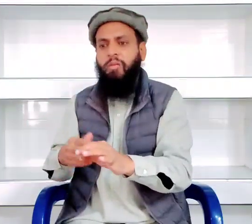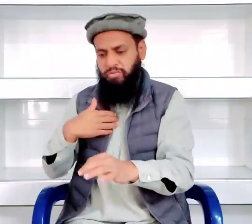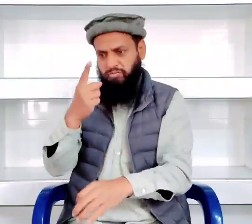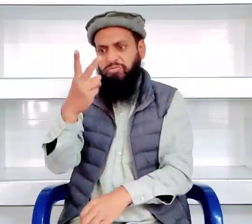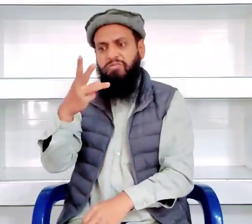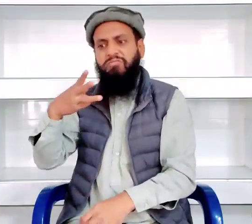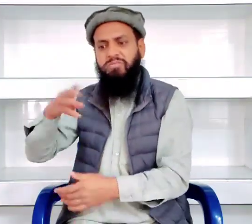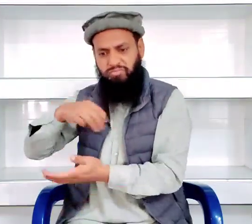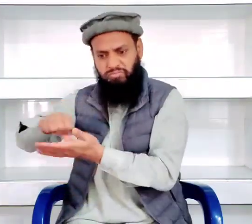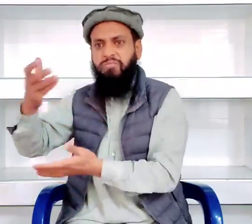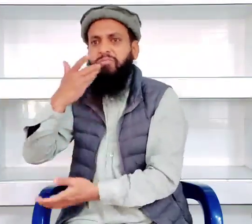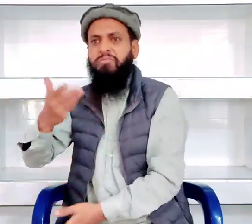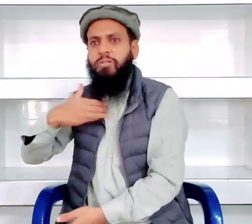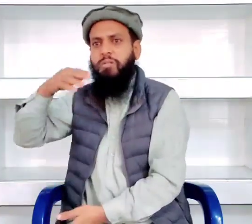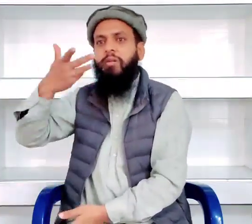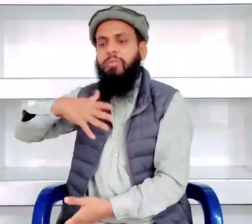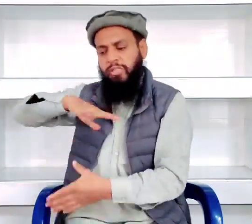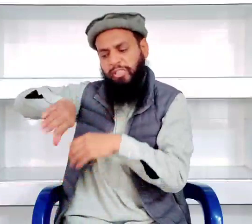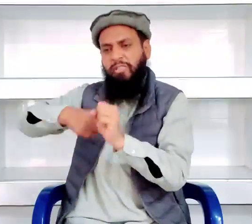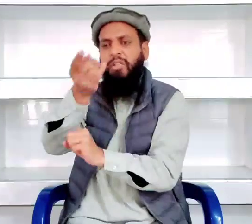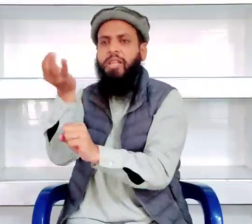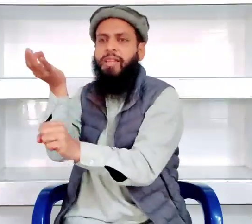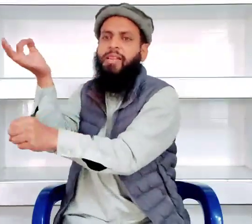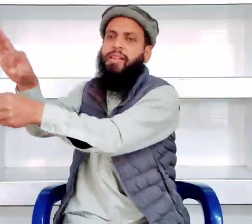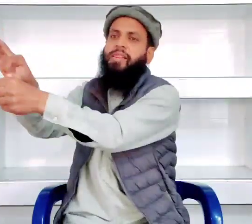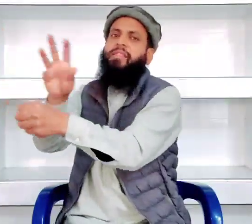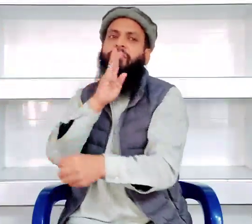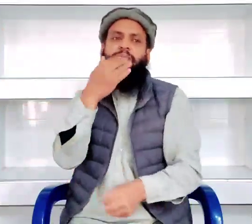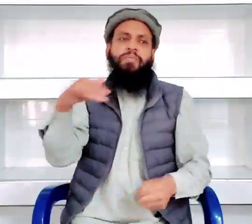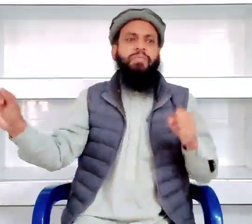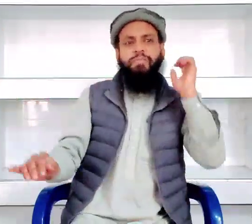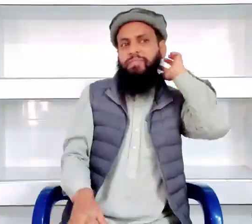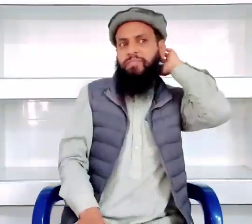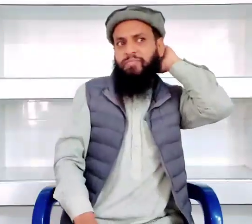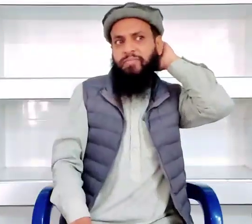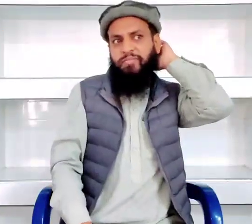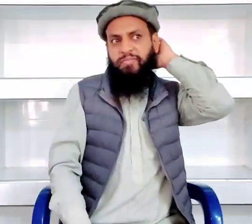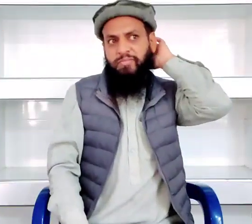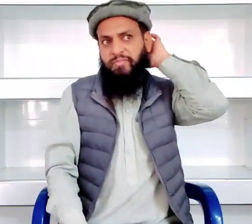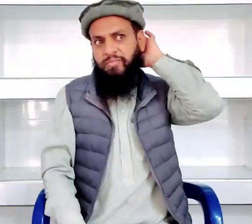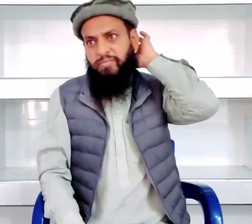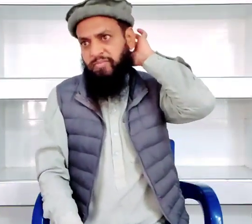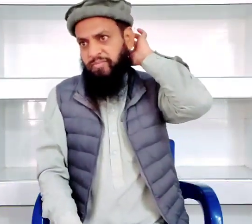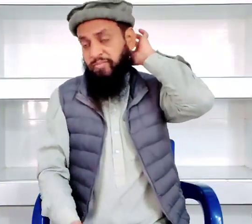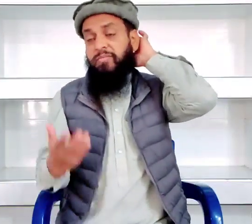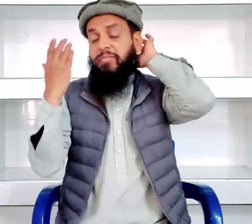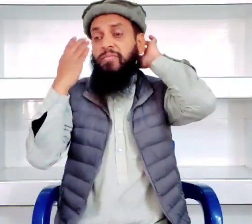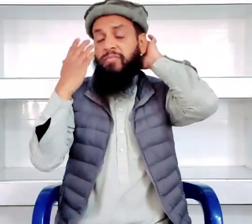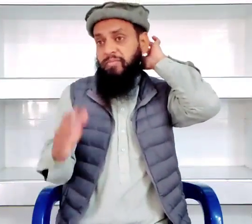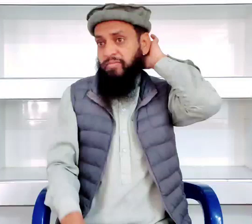اللہ صلی اللہ علیہ وسلم ہم بے فضل مائے زائد پانی نو بیچن تو بھی منع فرمایا اگر